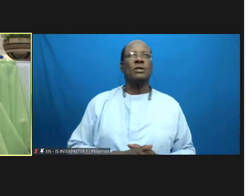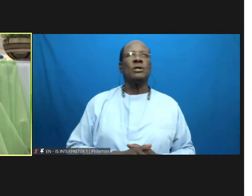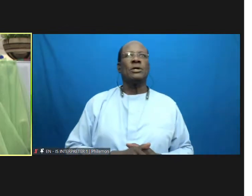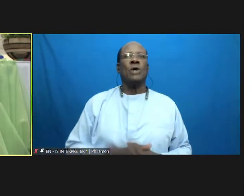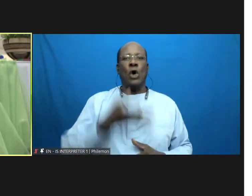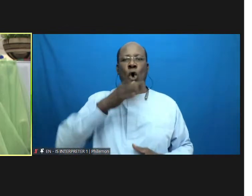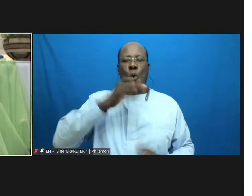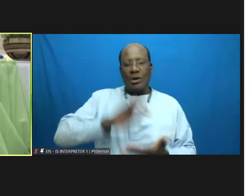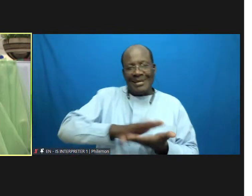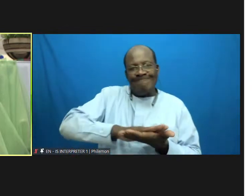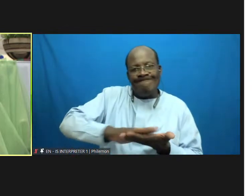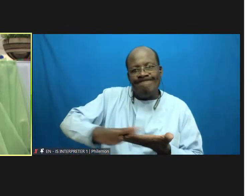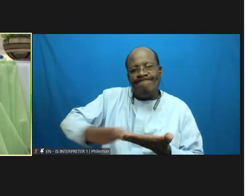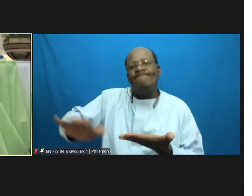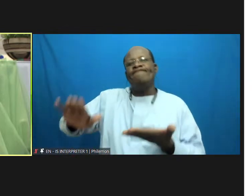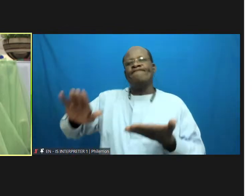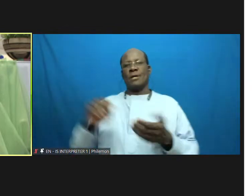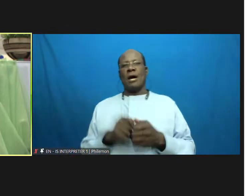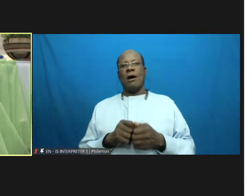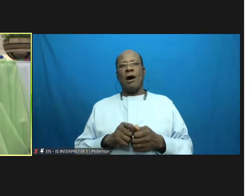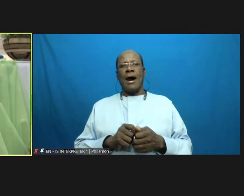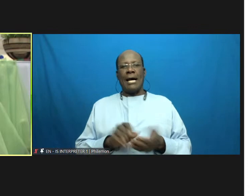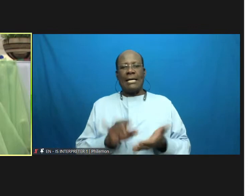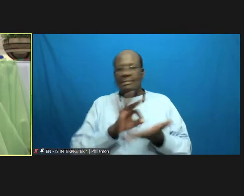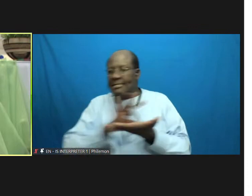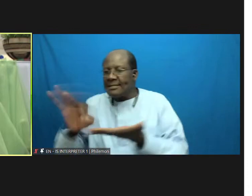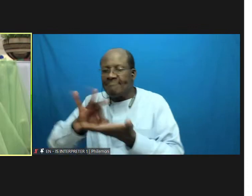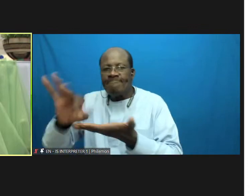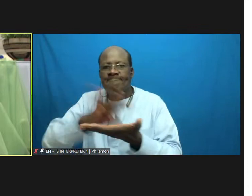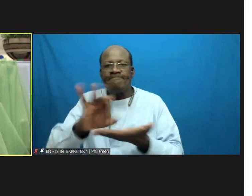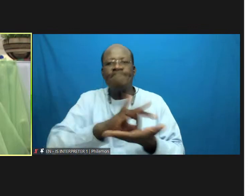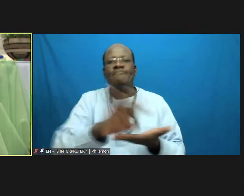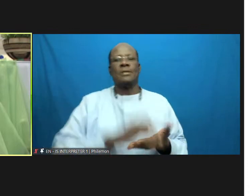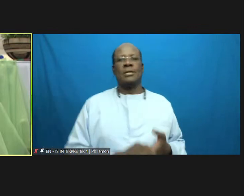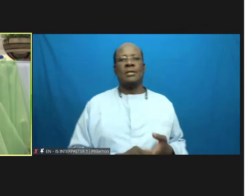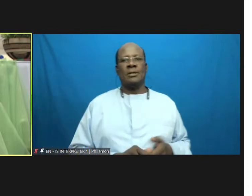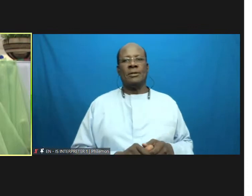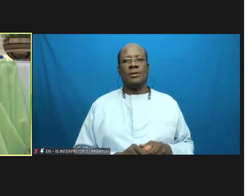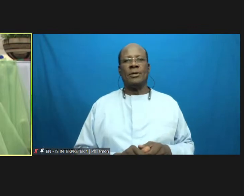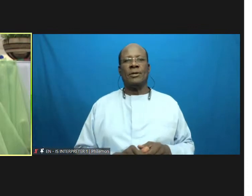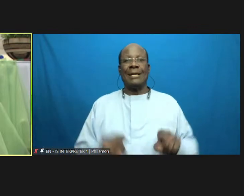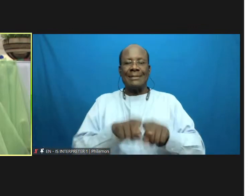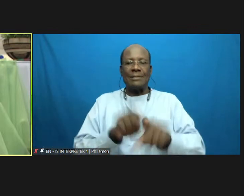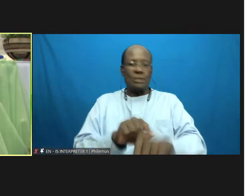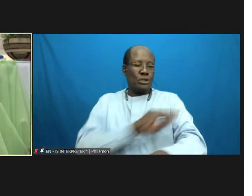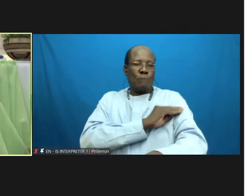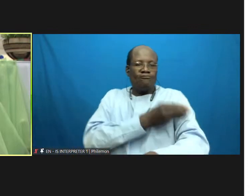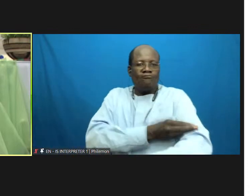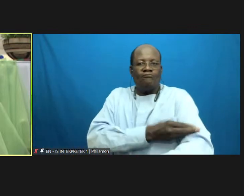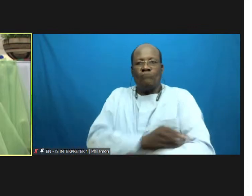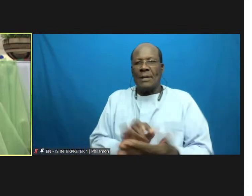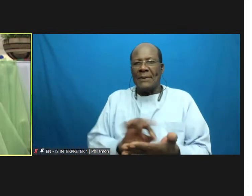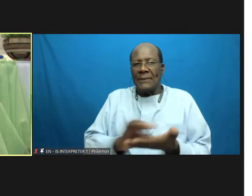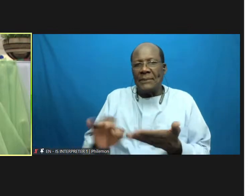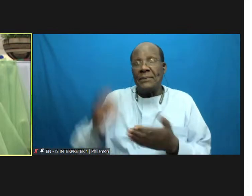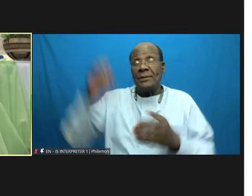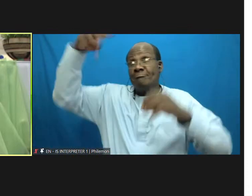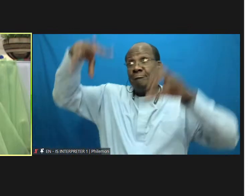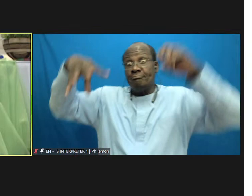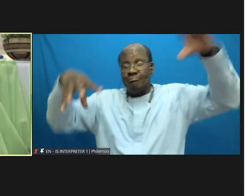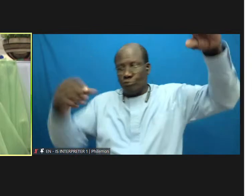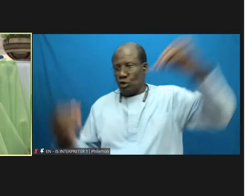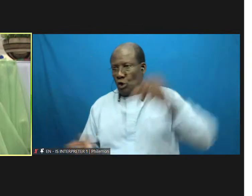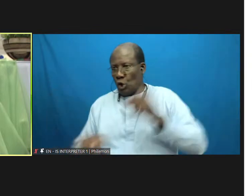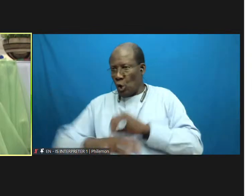l'ODD 9 sur l'industrie, l'innovation et les infrastructures durables, l'ODD 11 sur les villes et